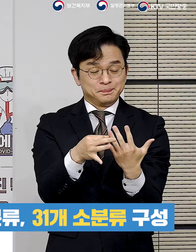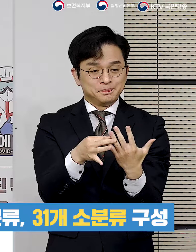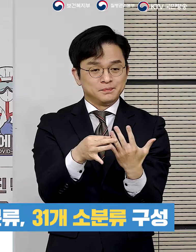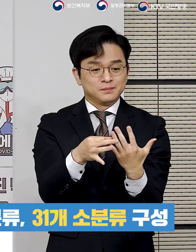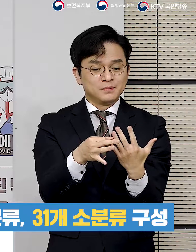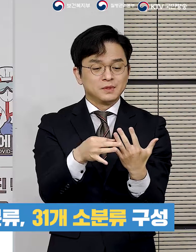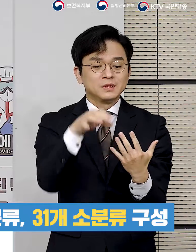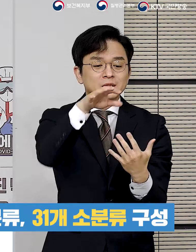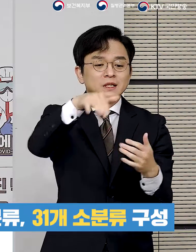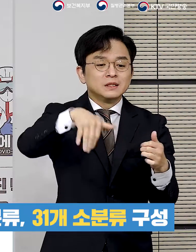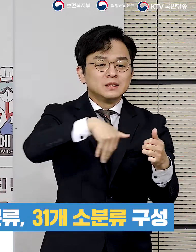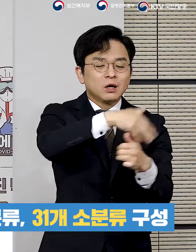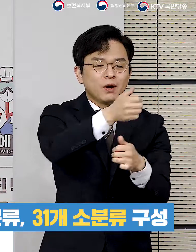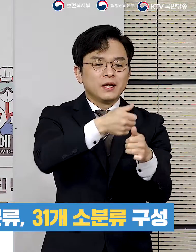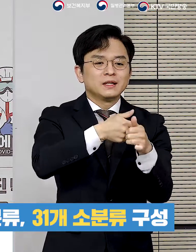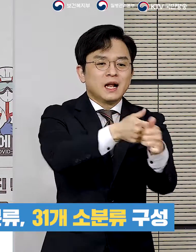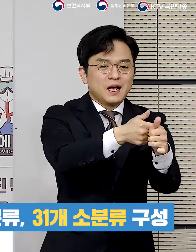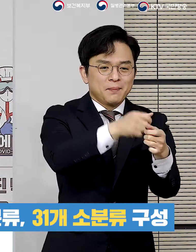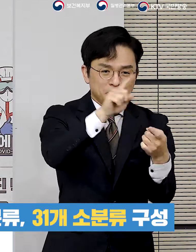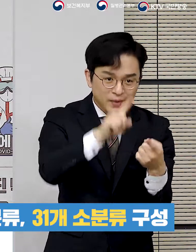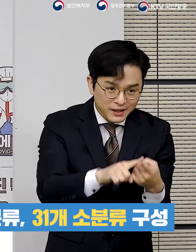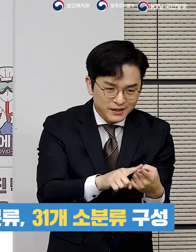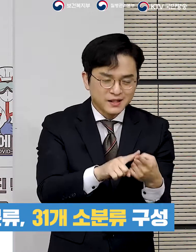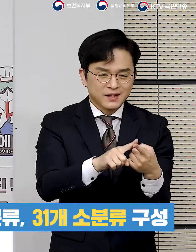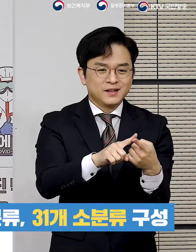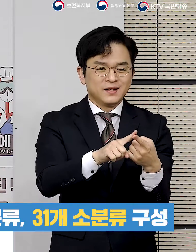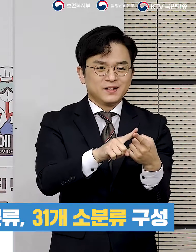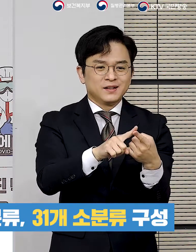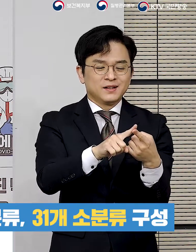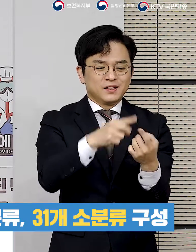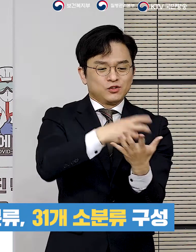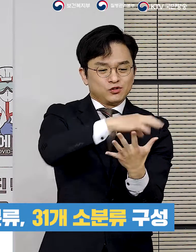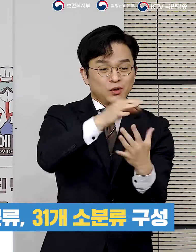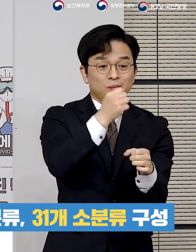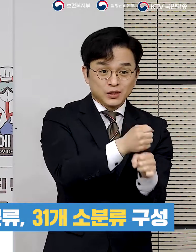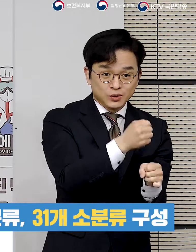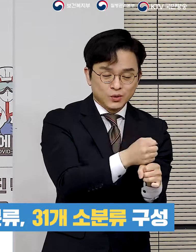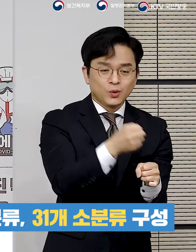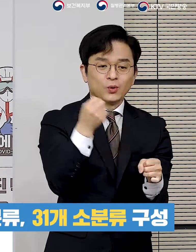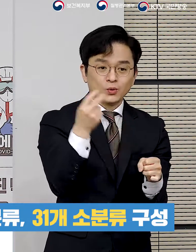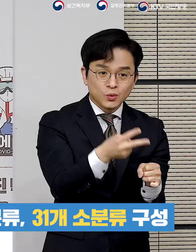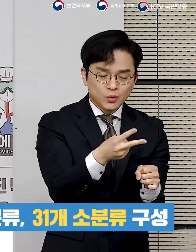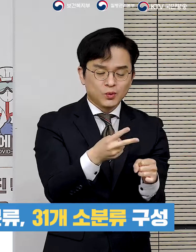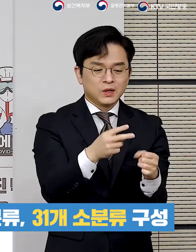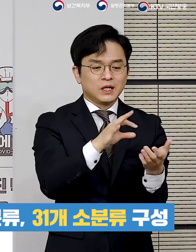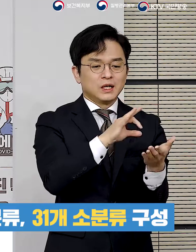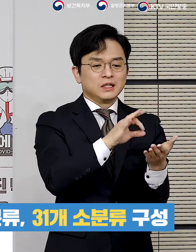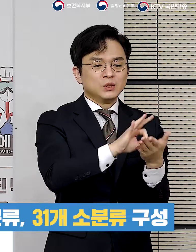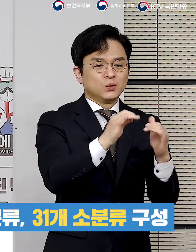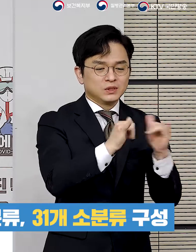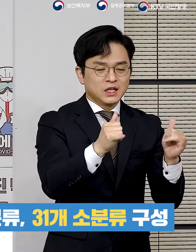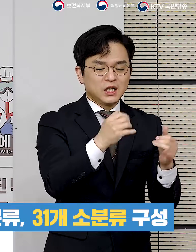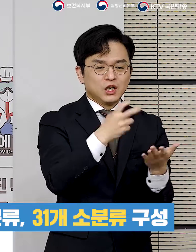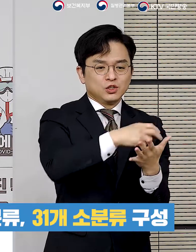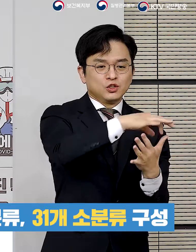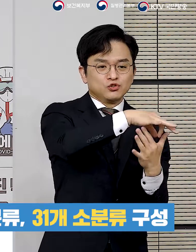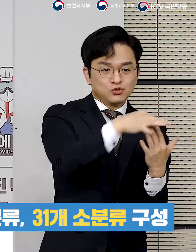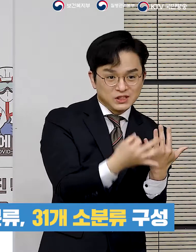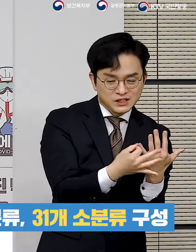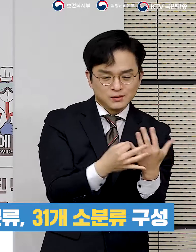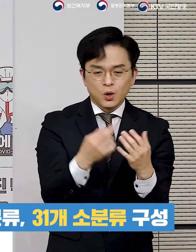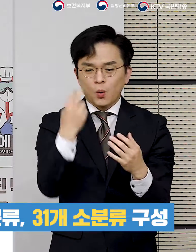역할에 맞게 준수할 수 있도록 이용자 수칙과 책임자 관리자 수칙으로 구분되어